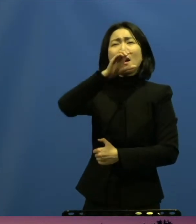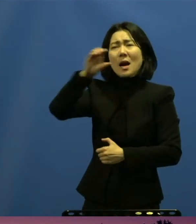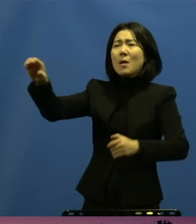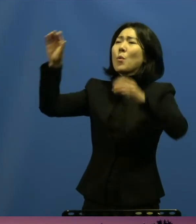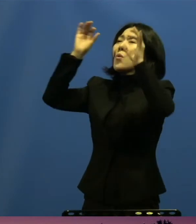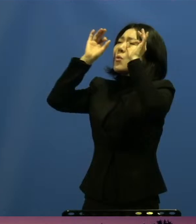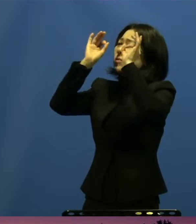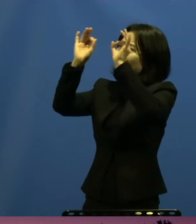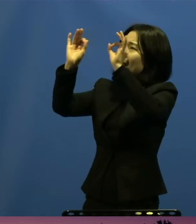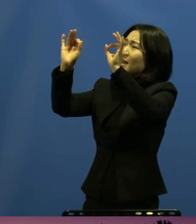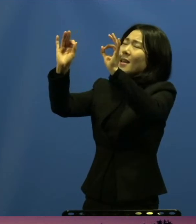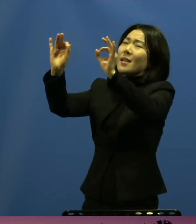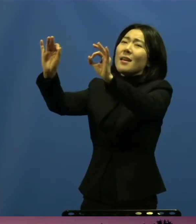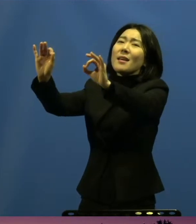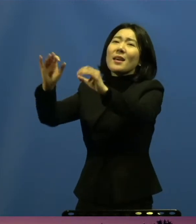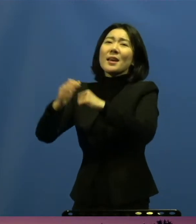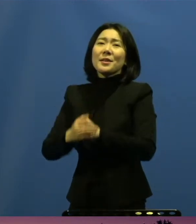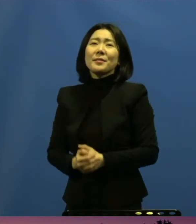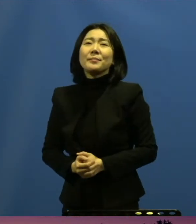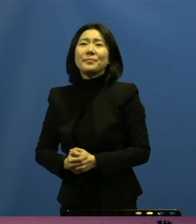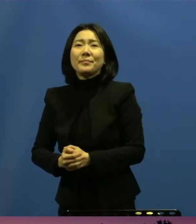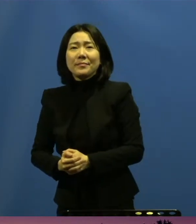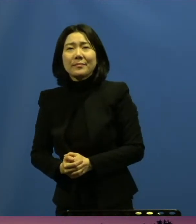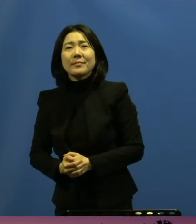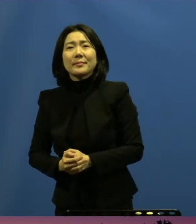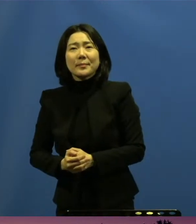십자가 보내.